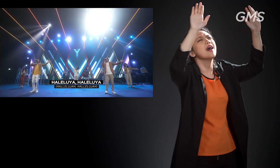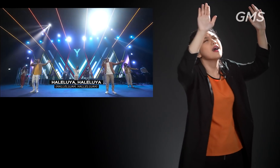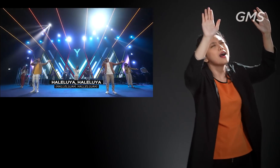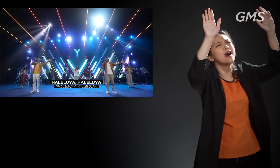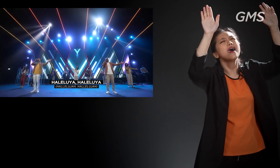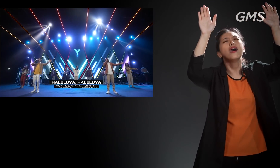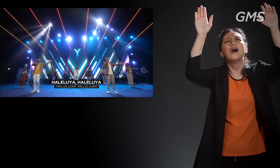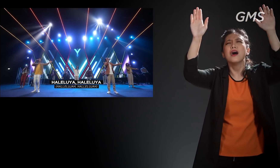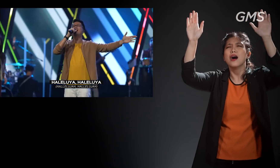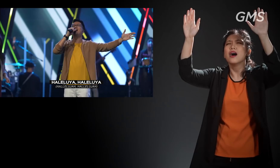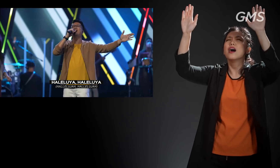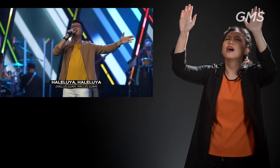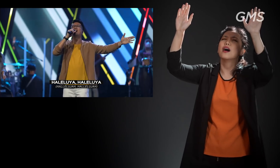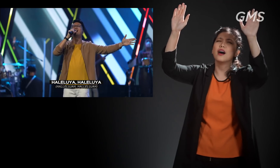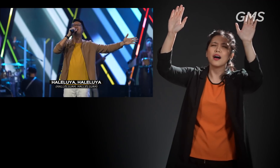Haleluya.